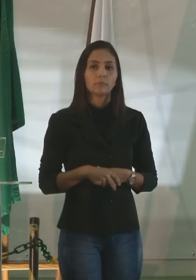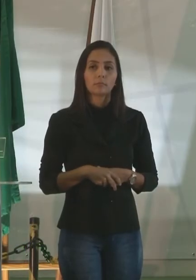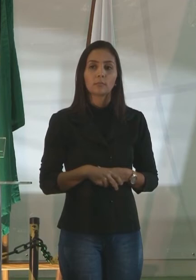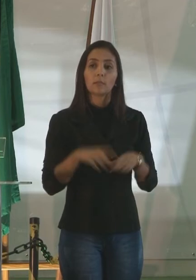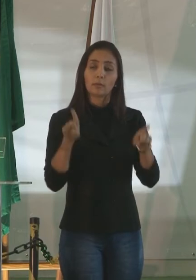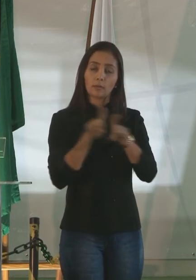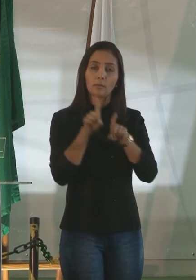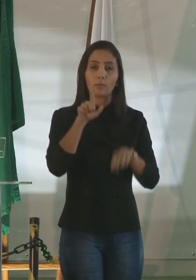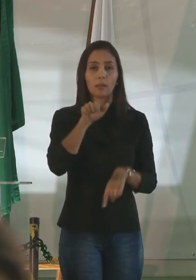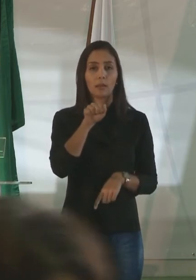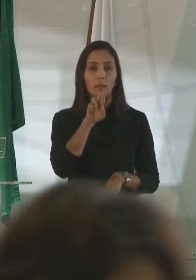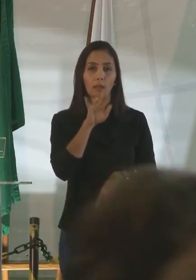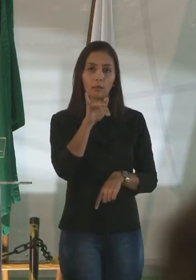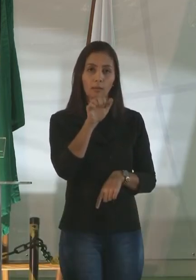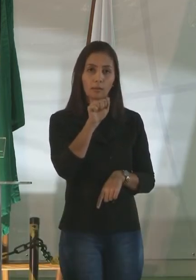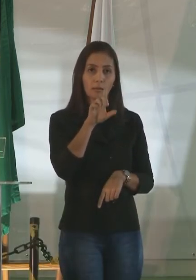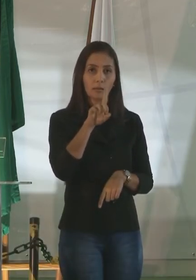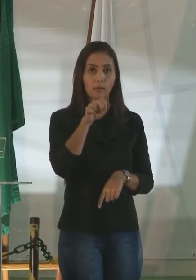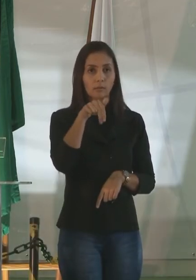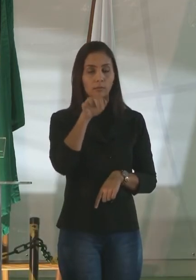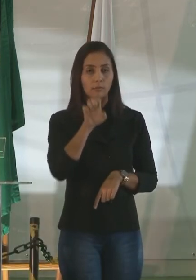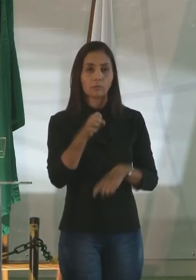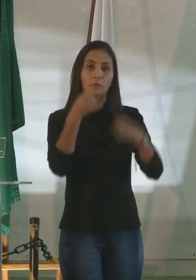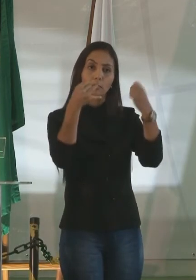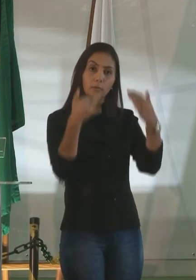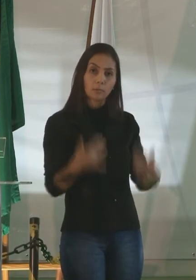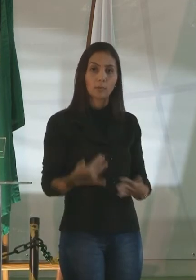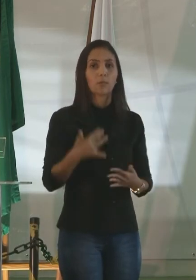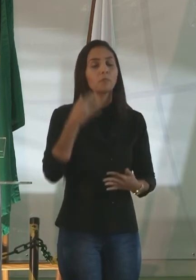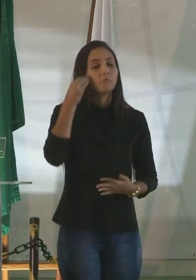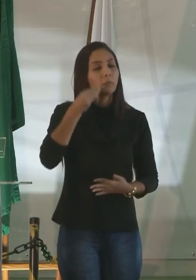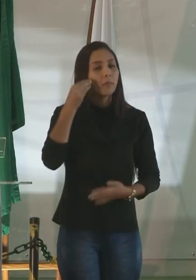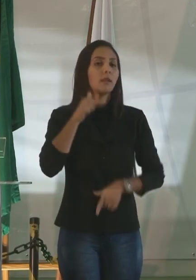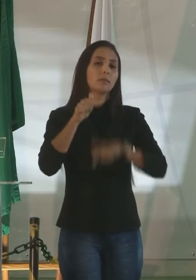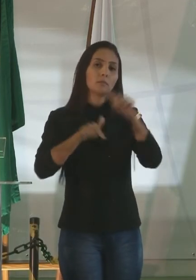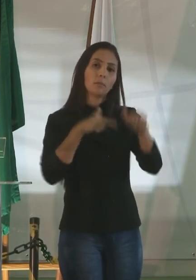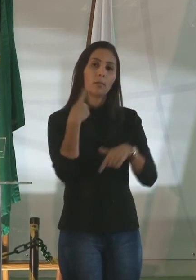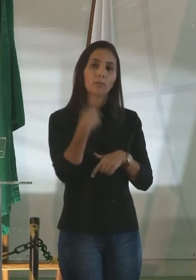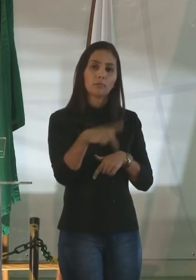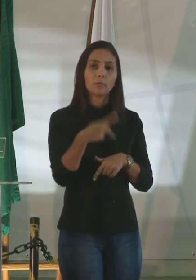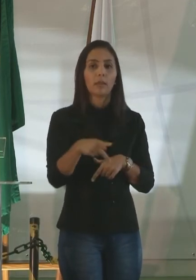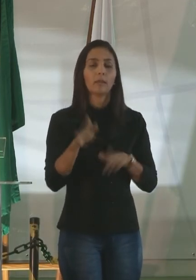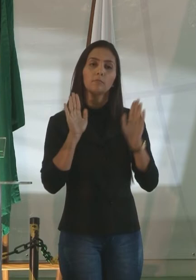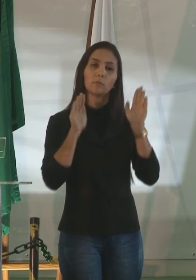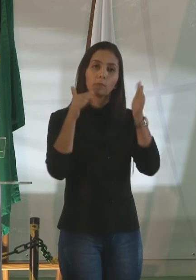Ariadne com o trabalho dela, né, que hoje tem um público mais